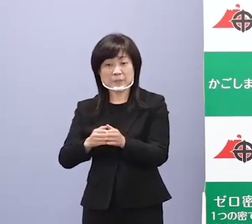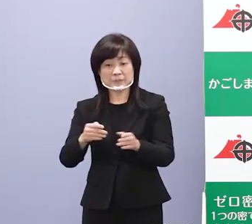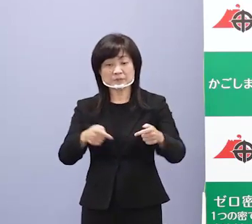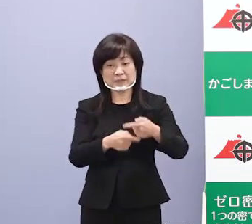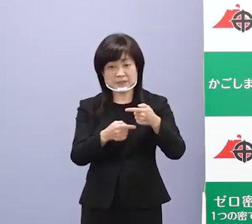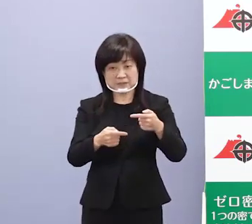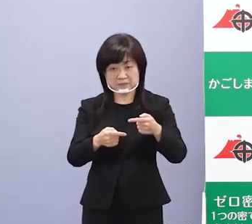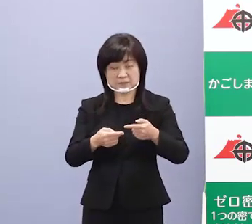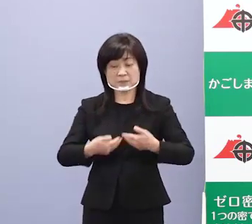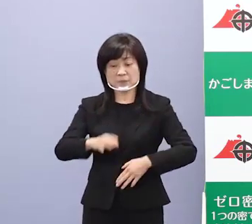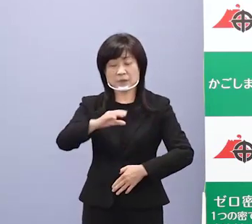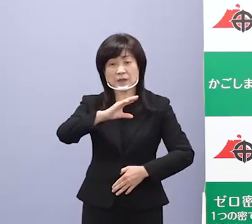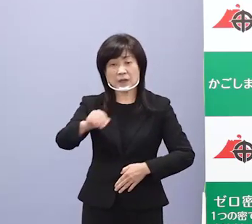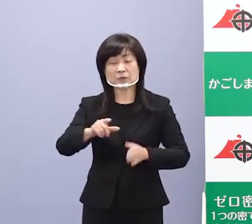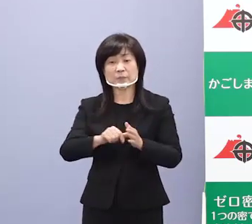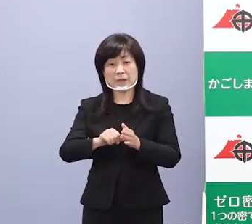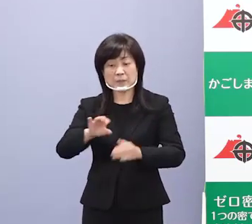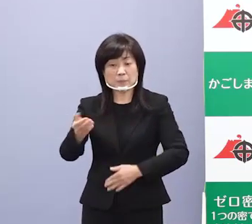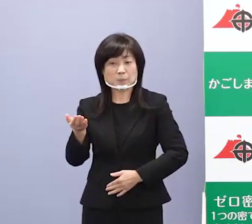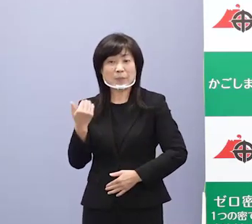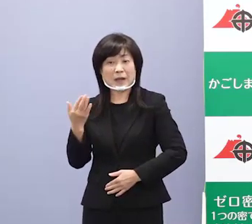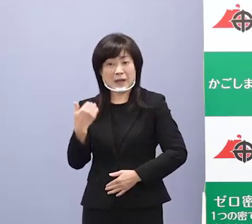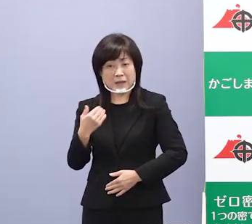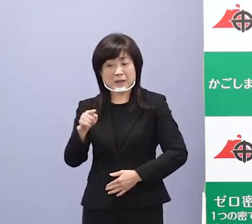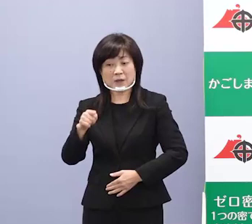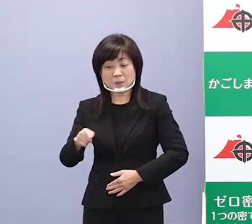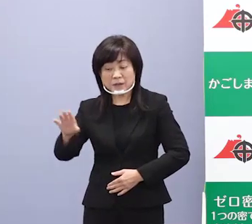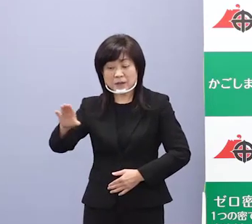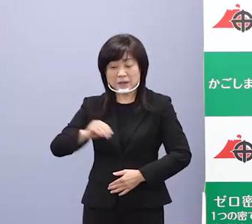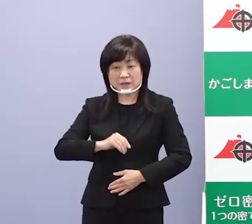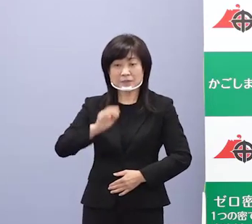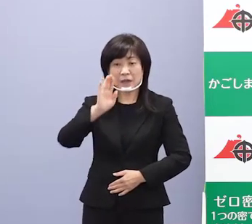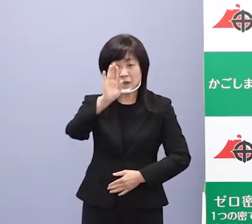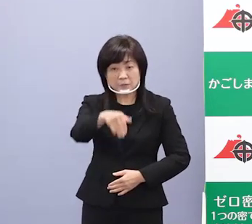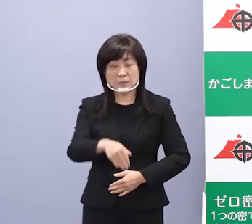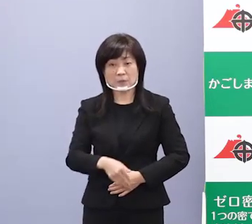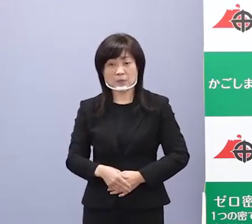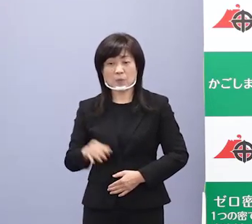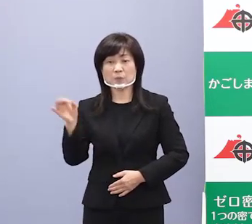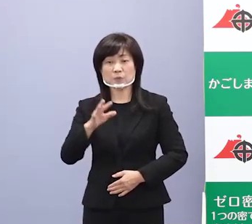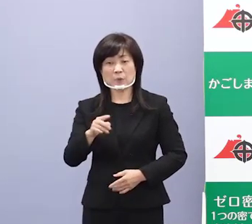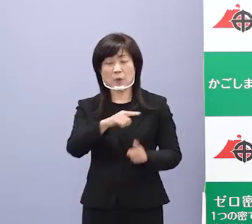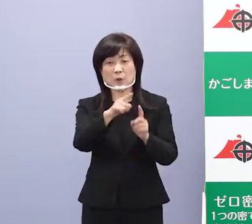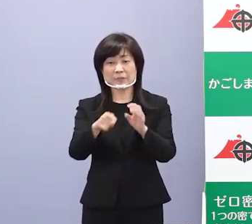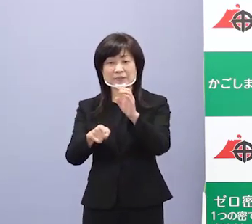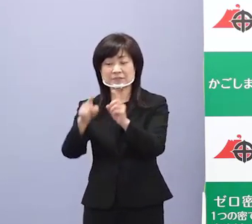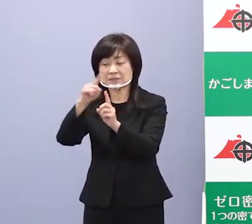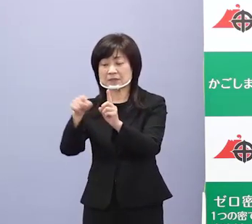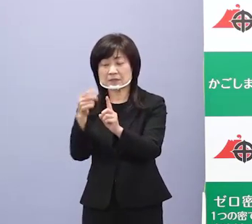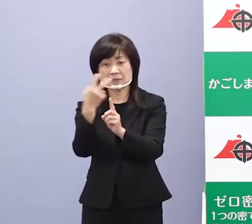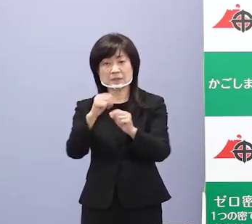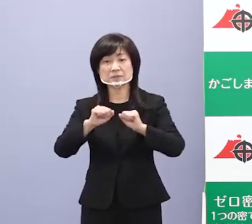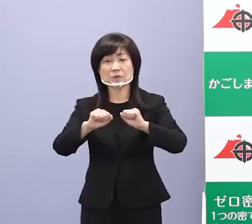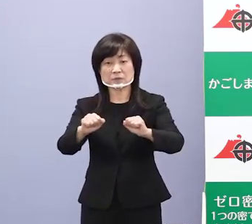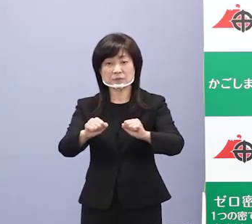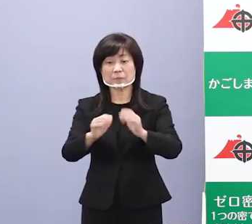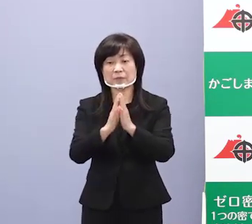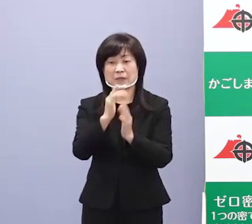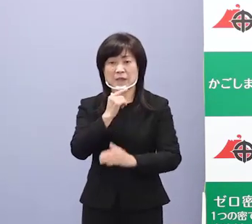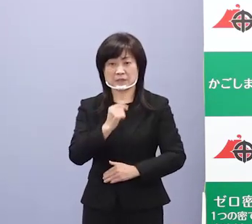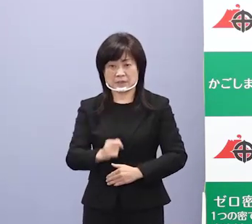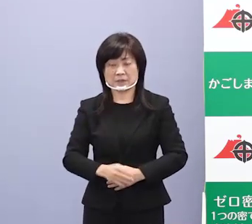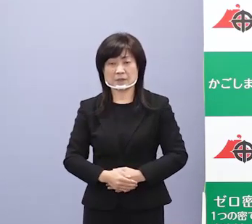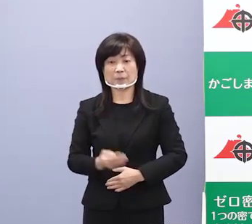合、帰省前及び帰省先から戻った際は、無料 PCR 検査などを受けていただくこと、